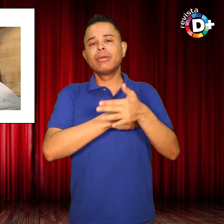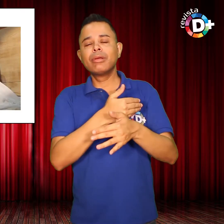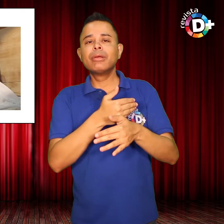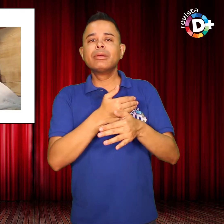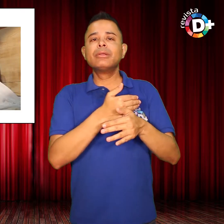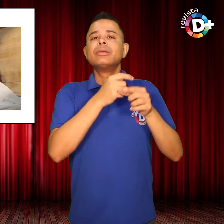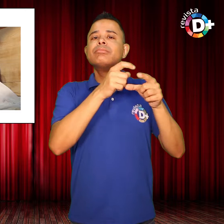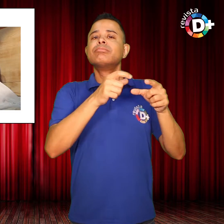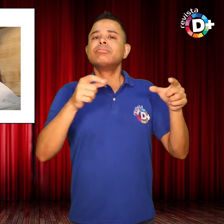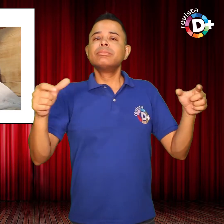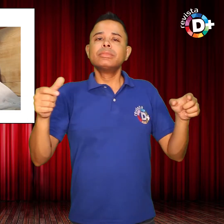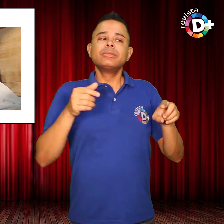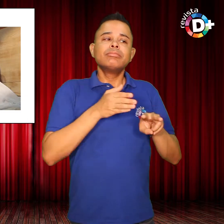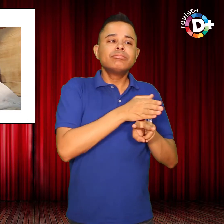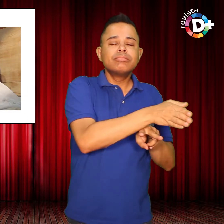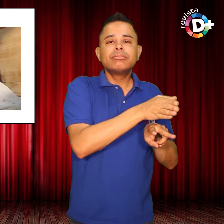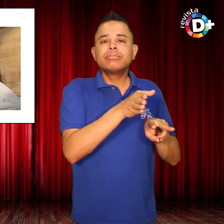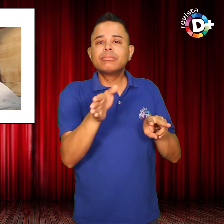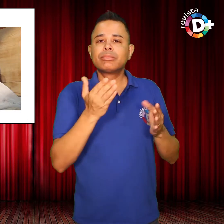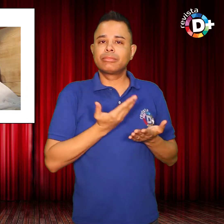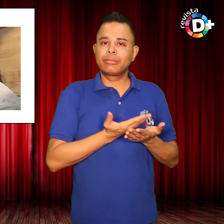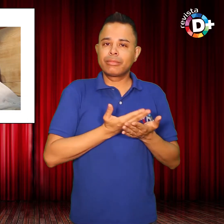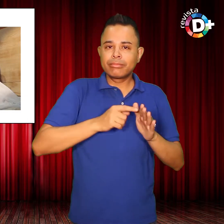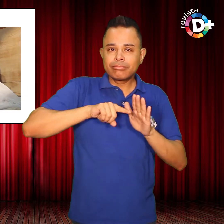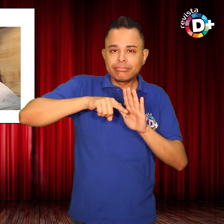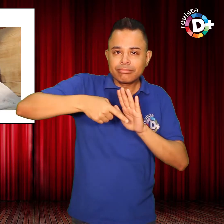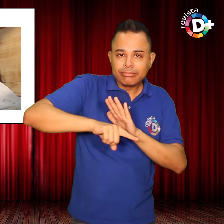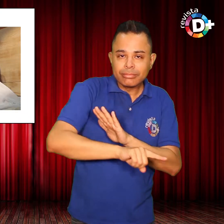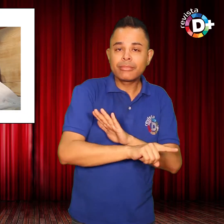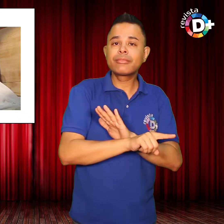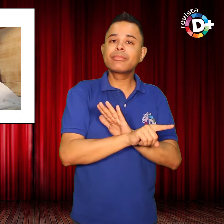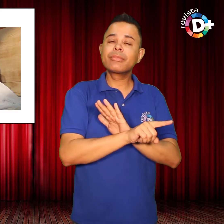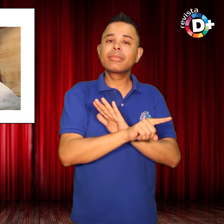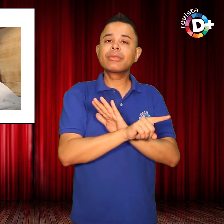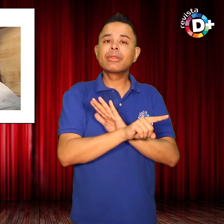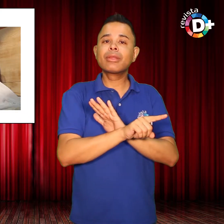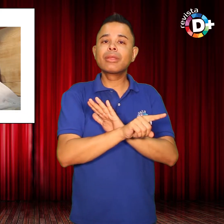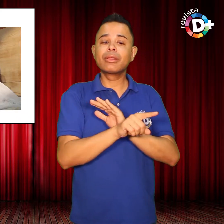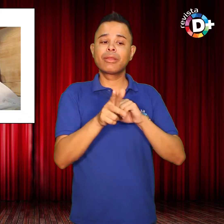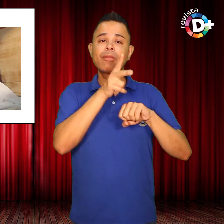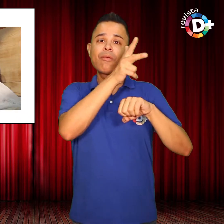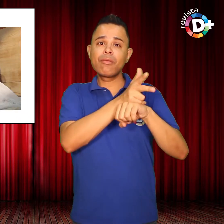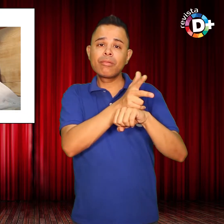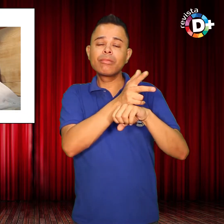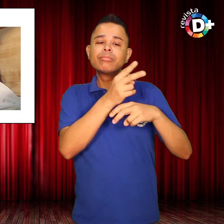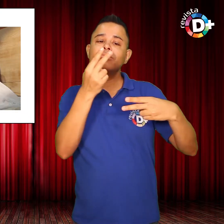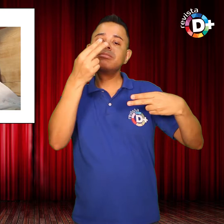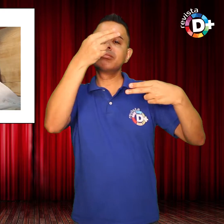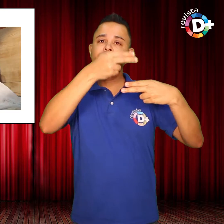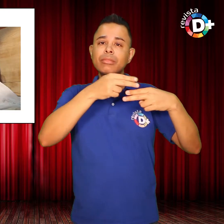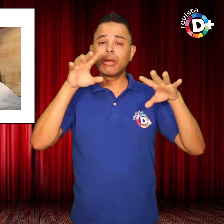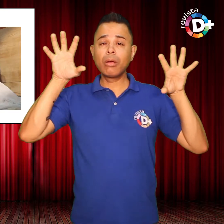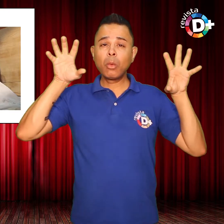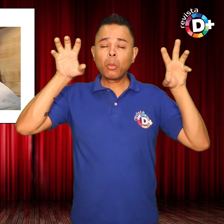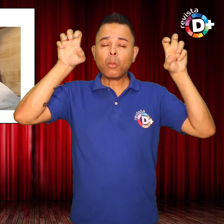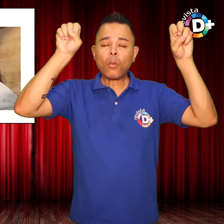surgiu a vontade de expandir o nicho de pesquisa passo que deu vida onde escuros e silêncios